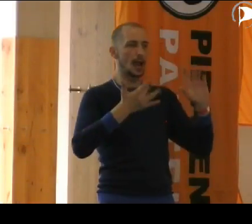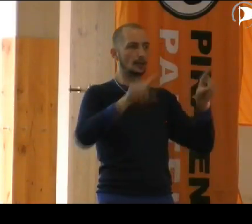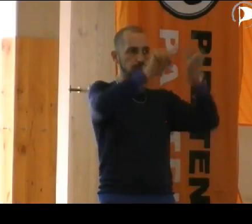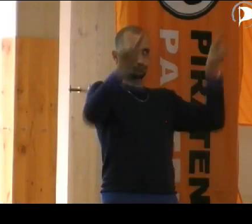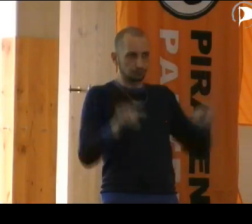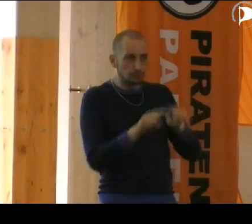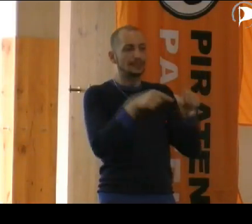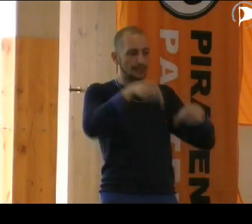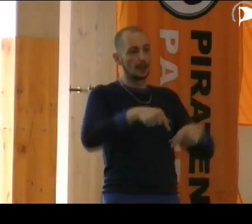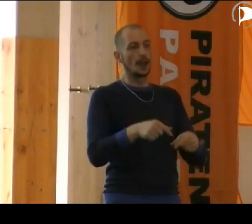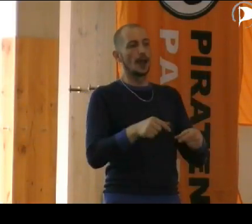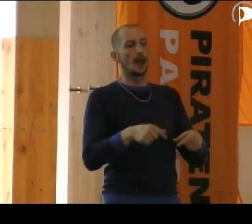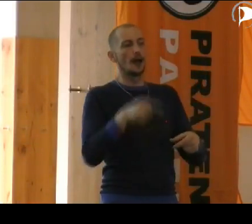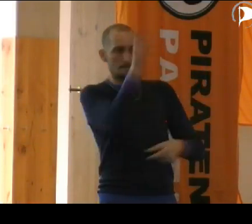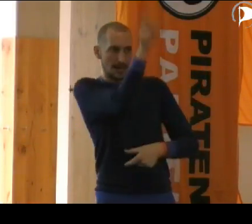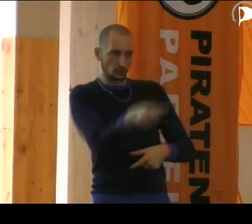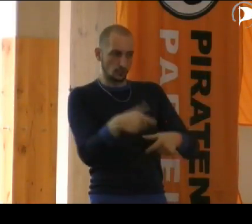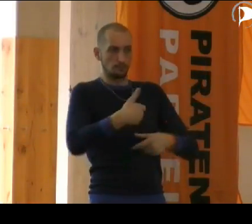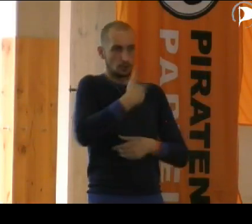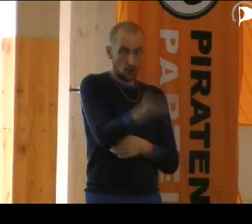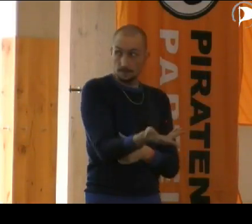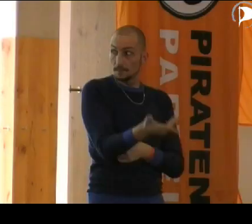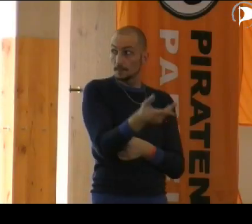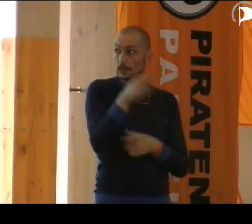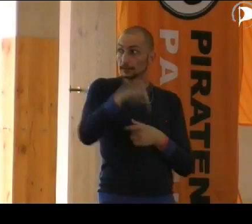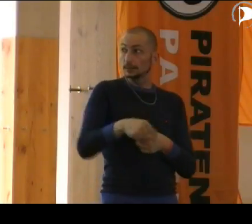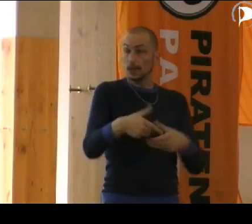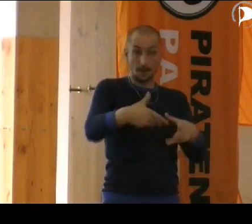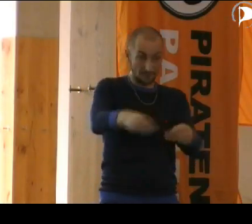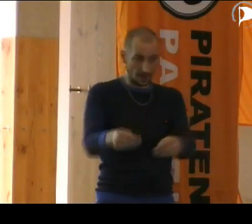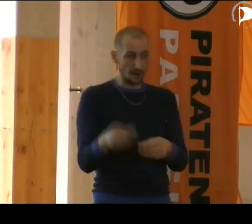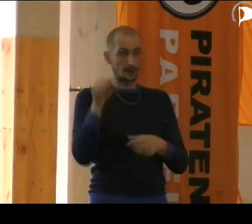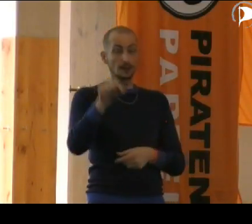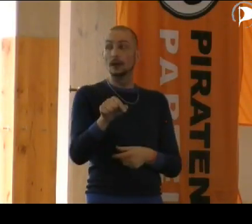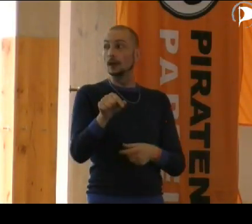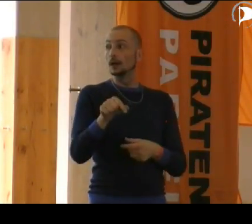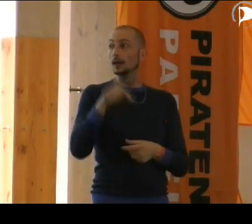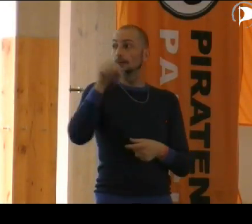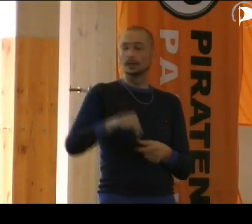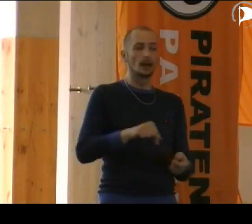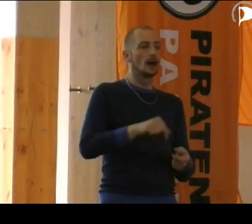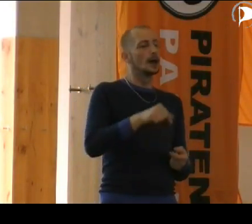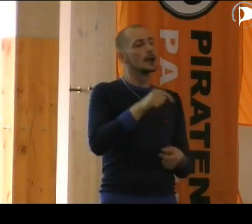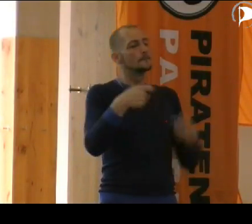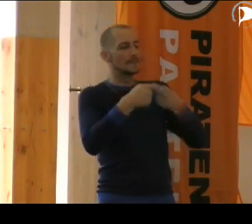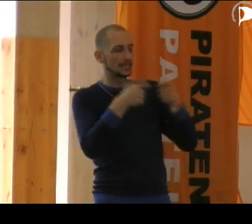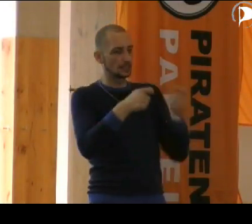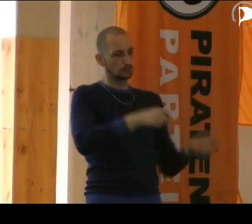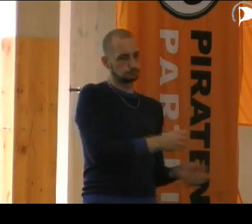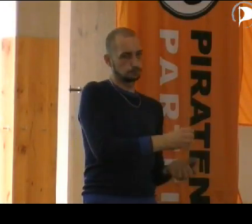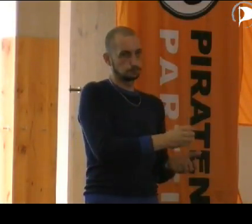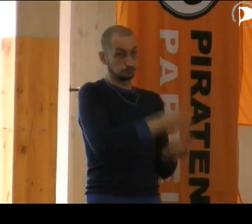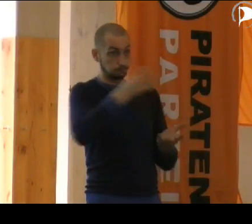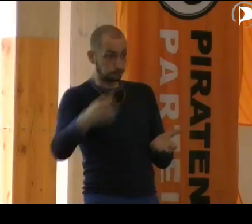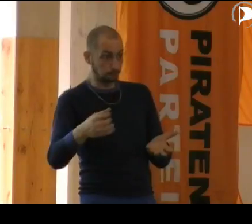auch die kommunikation für angewandtes generalsekretärin der empfang von ungezogenen mitglieder mit der sogenannten